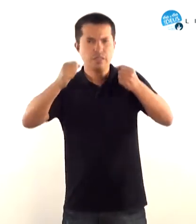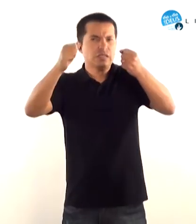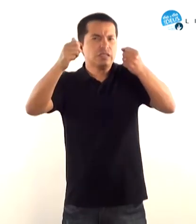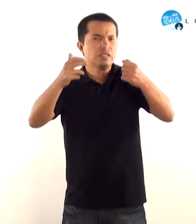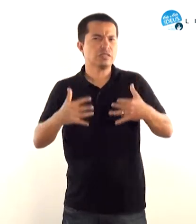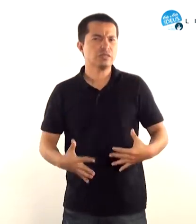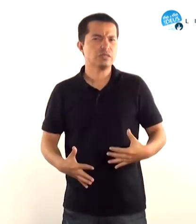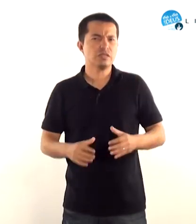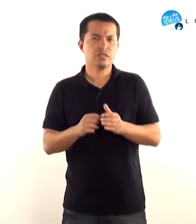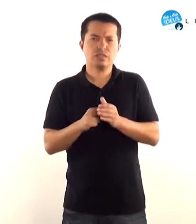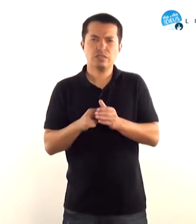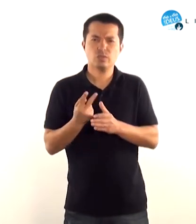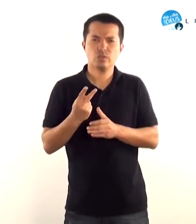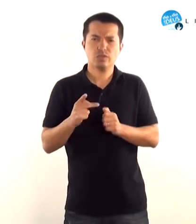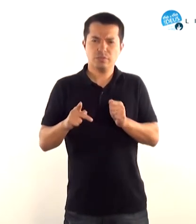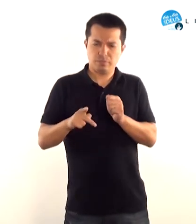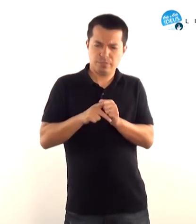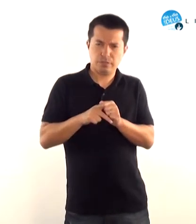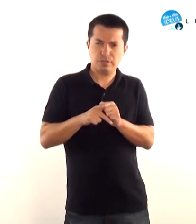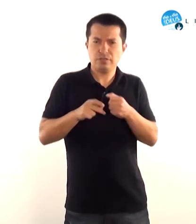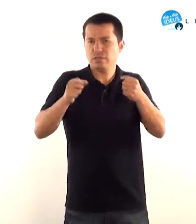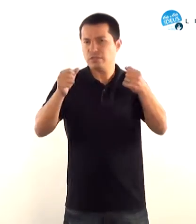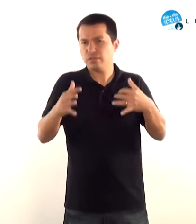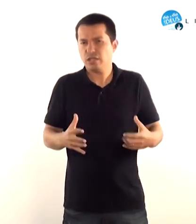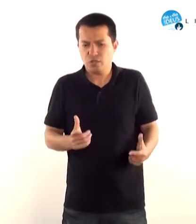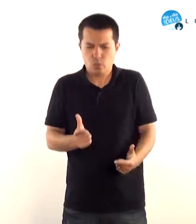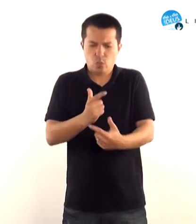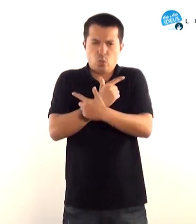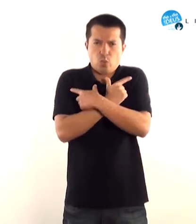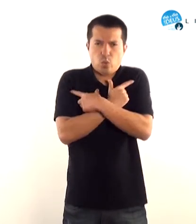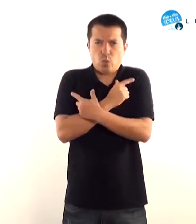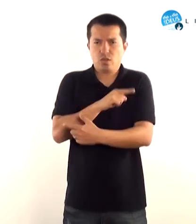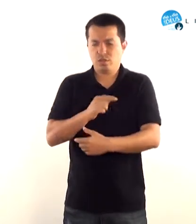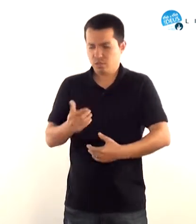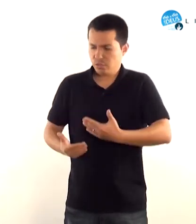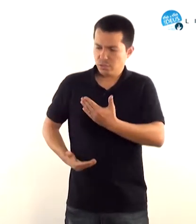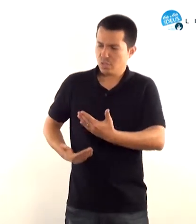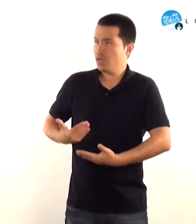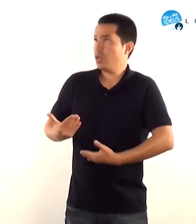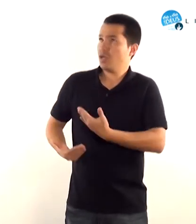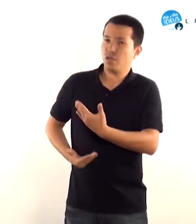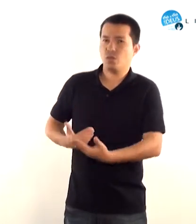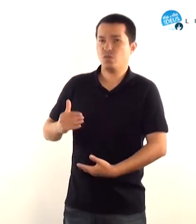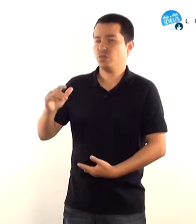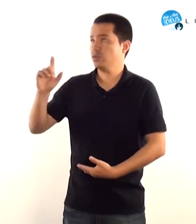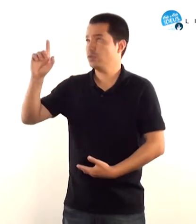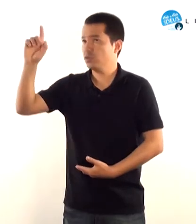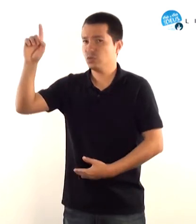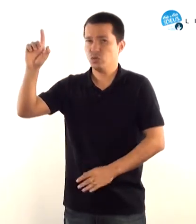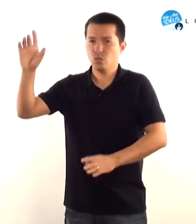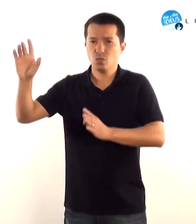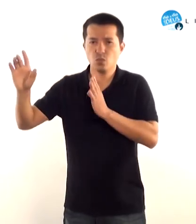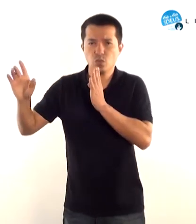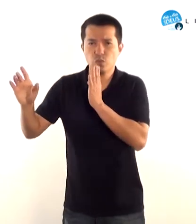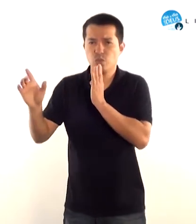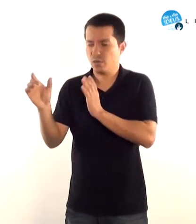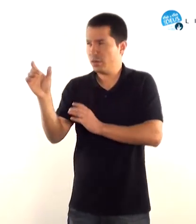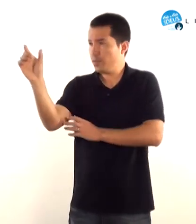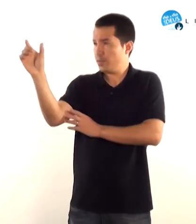Bíblia vai dizer em 2 Pedro que ele era servo de Deus, que ele não apenas conhecia a